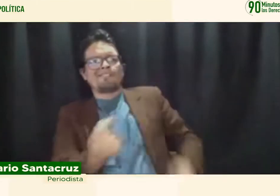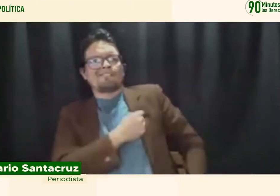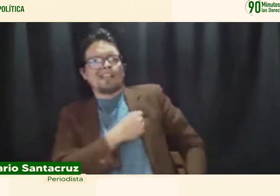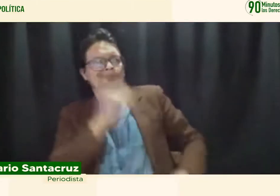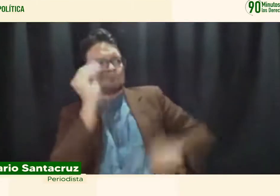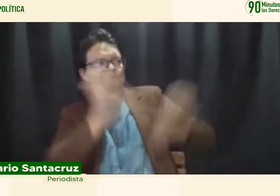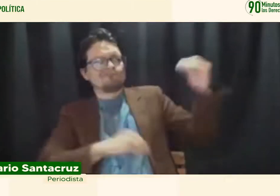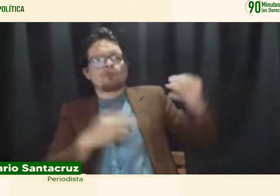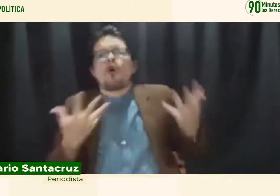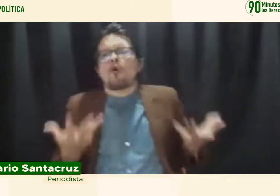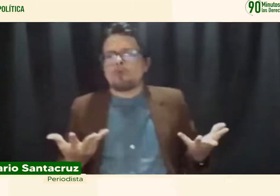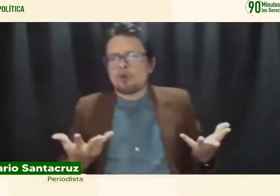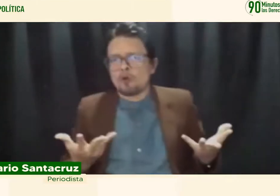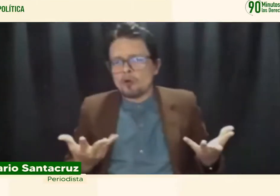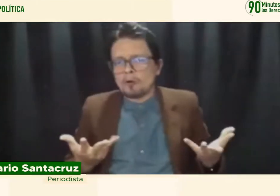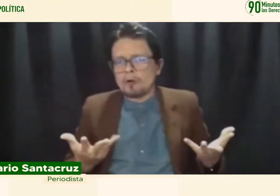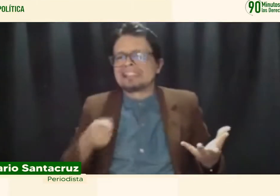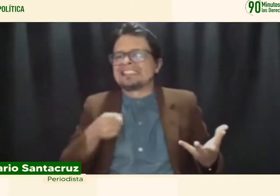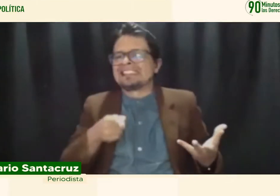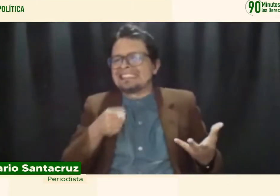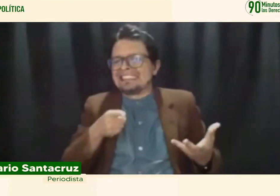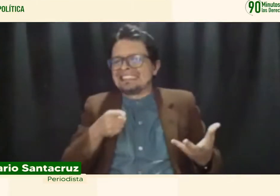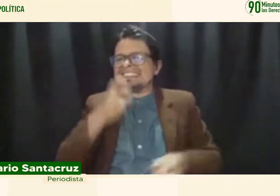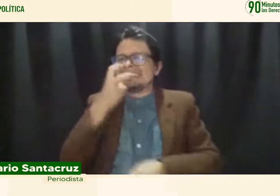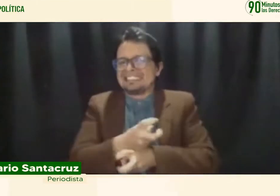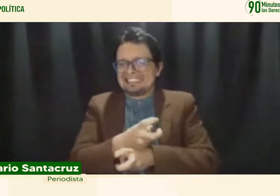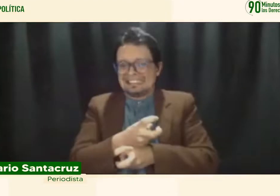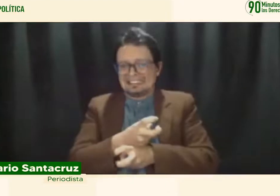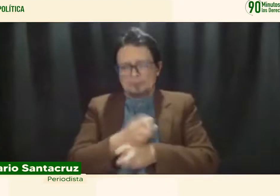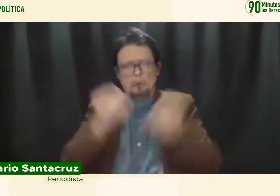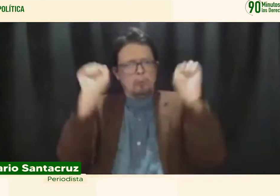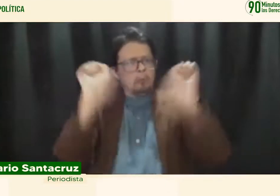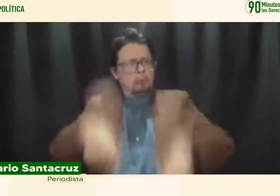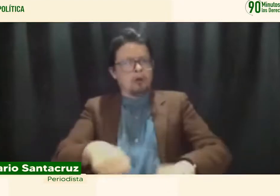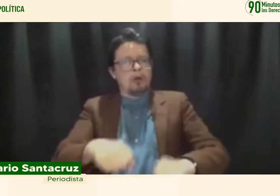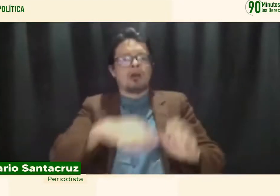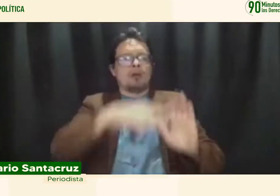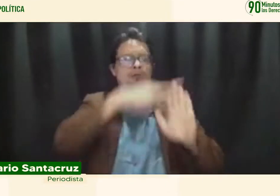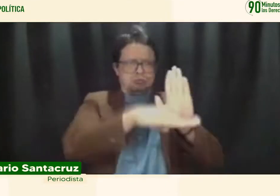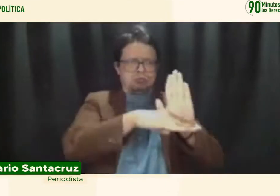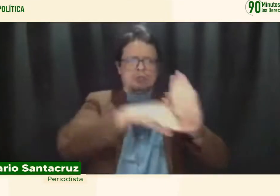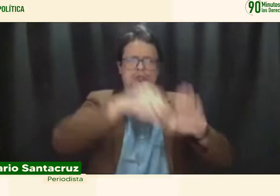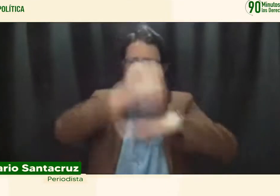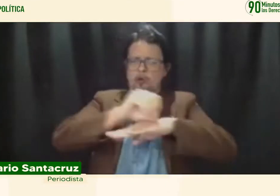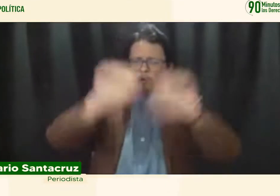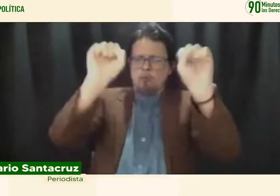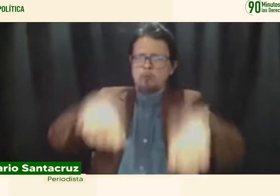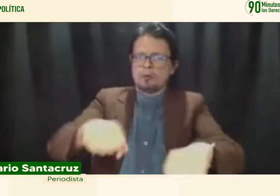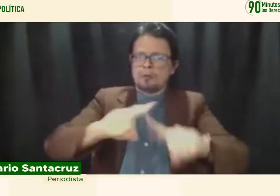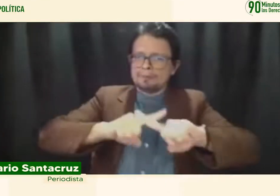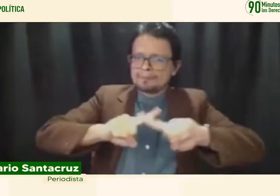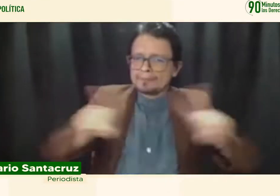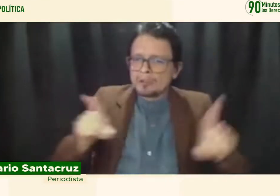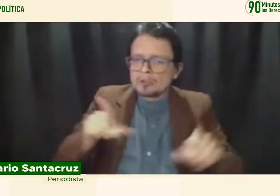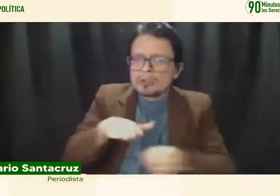forma clara y abierta y manifestaron su desacuerdo esto es algo muy complejo por supuesto y claramente